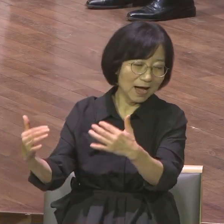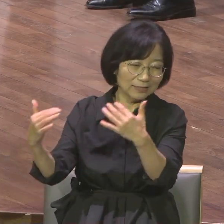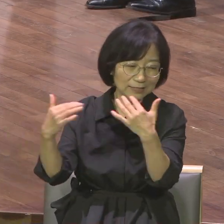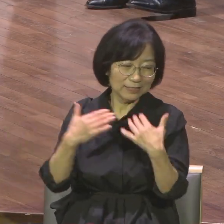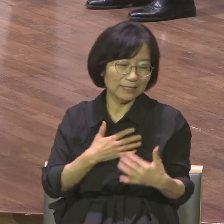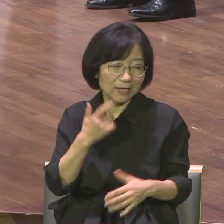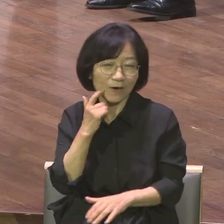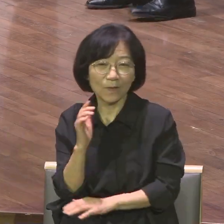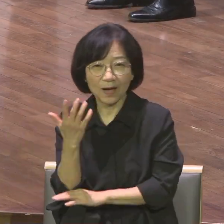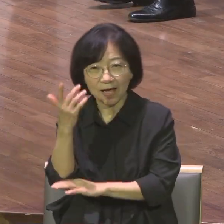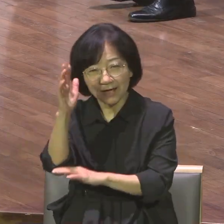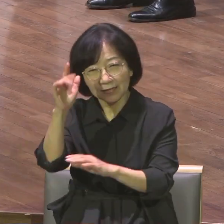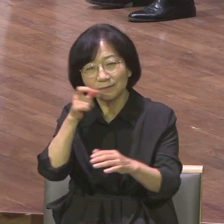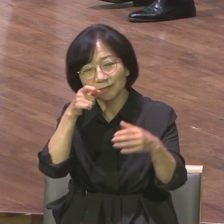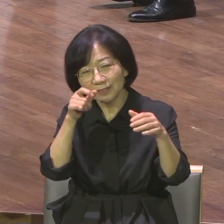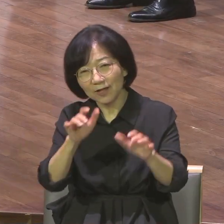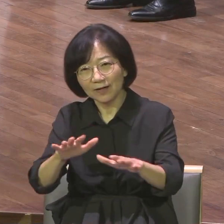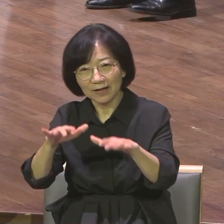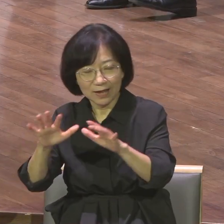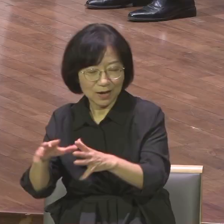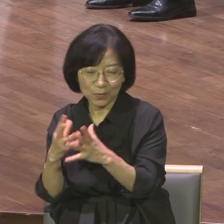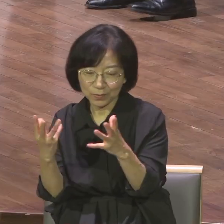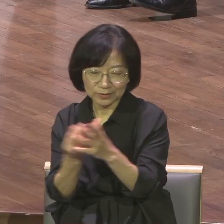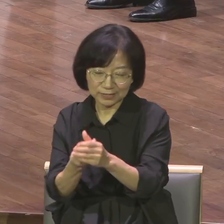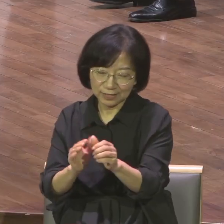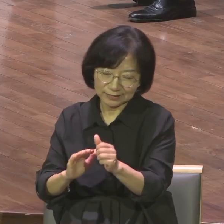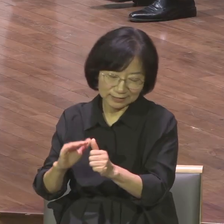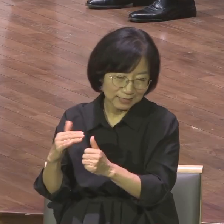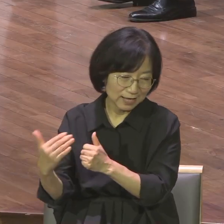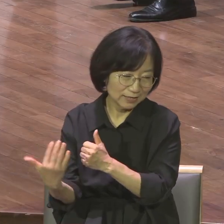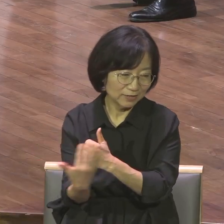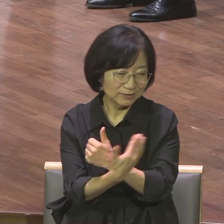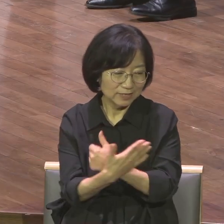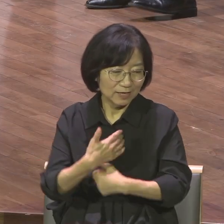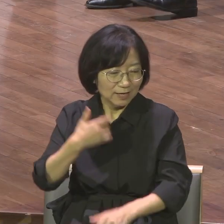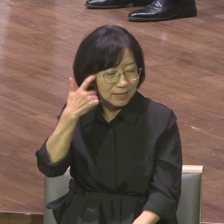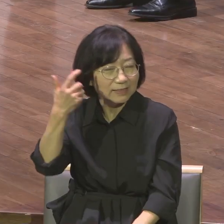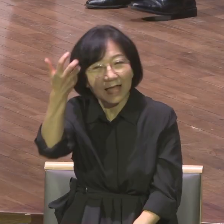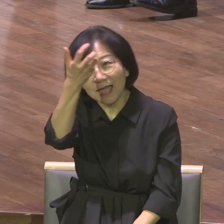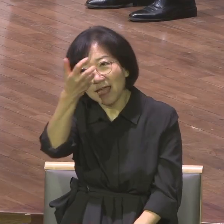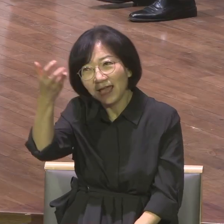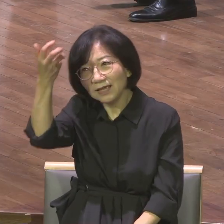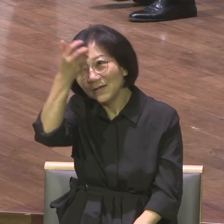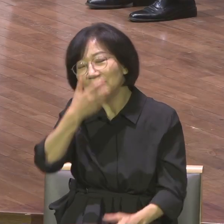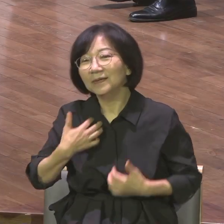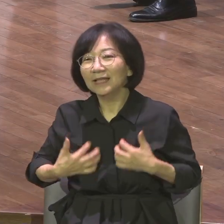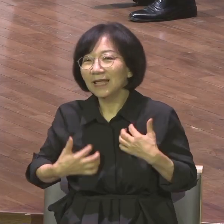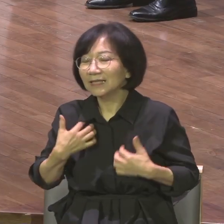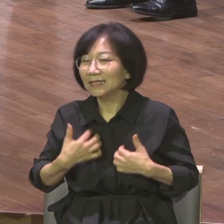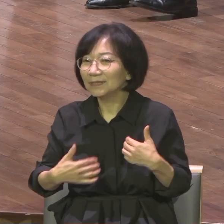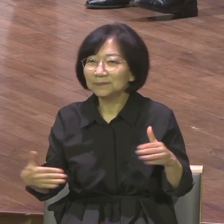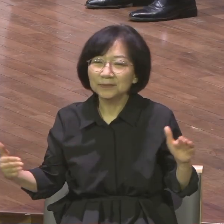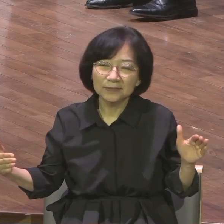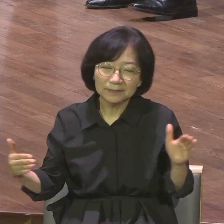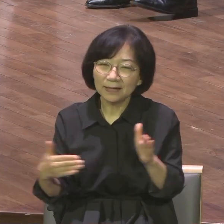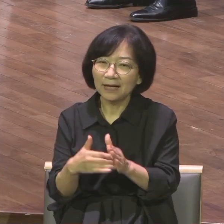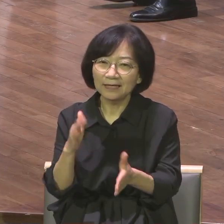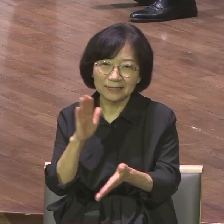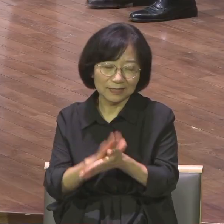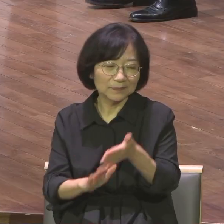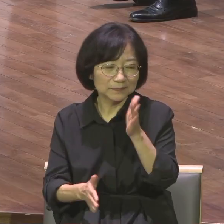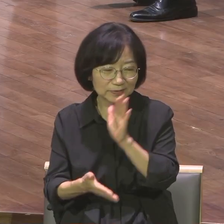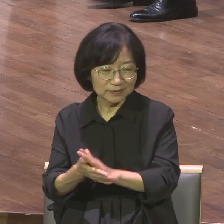내게 임하니 영광의 물결에 온전히 쌓여서 내 영혼의